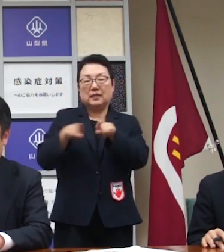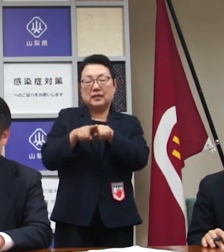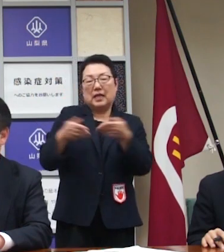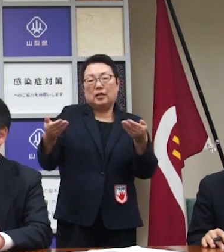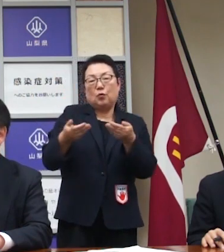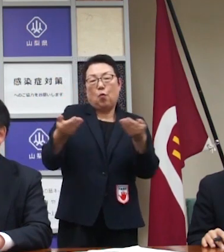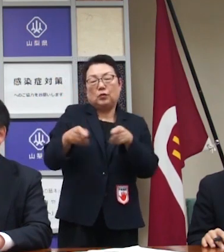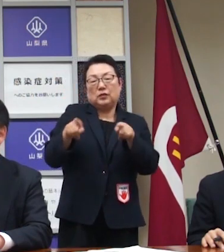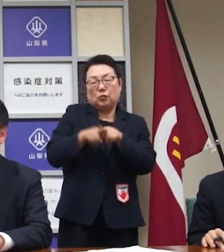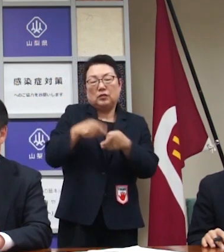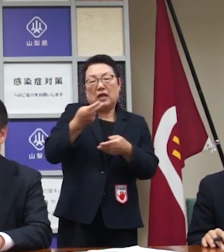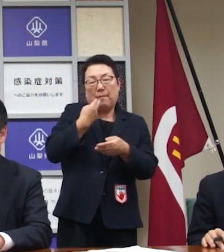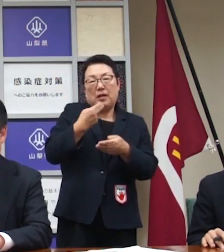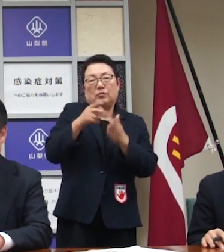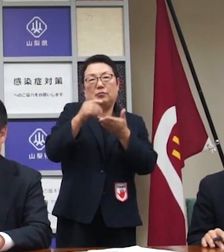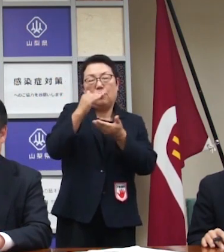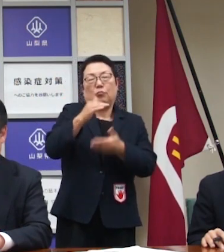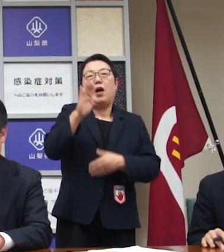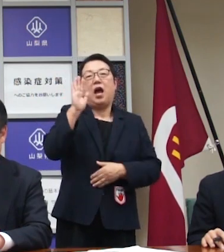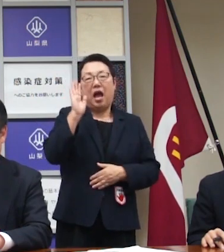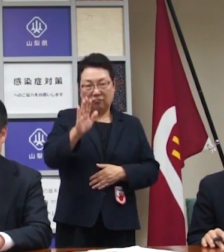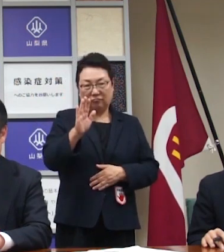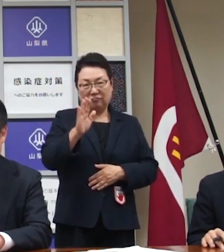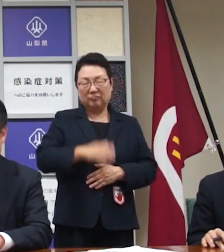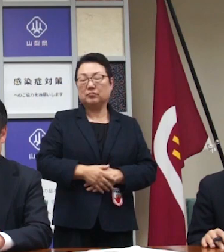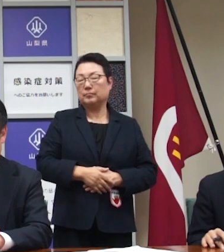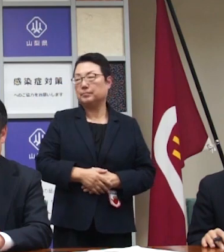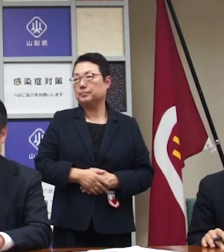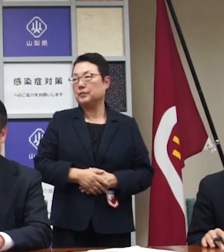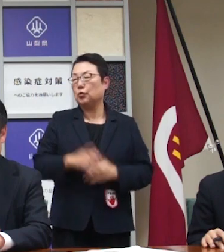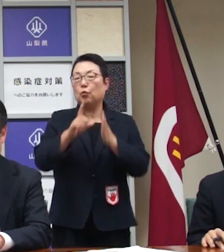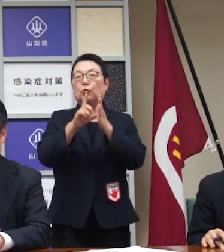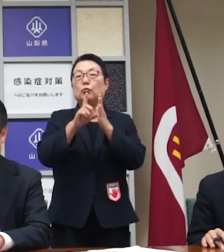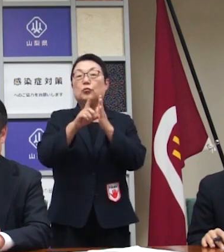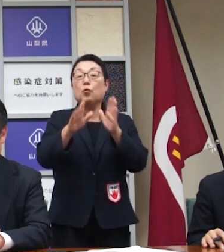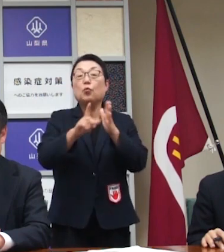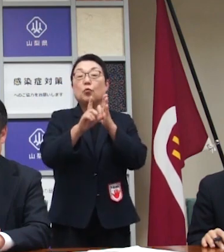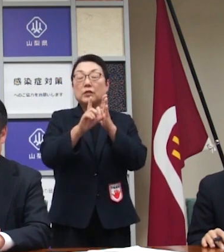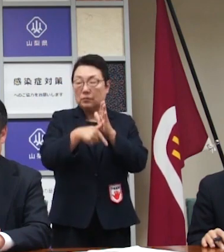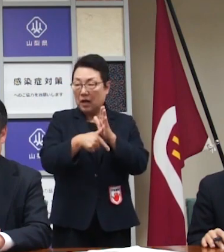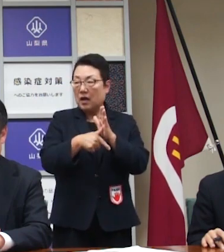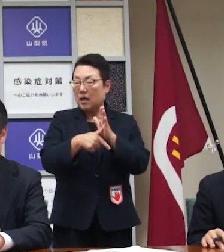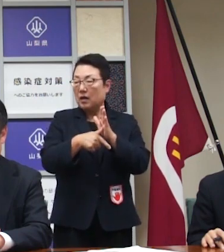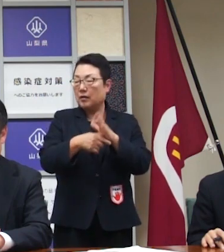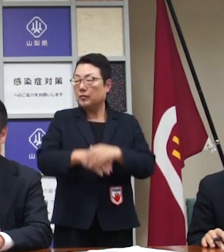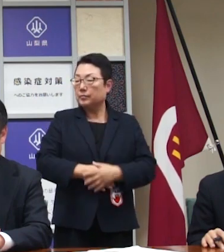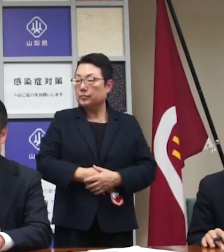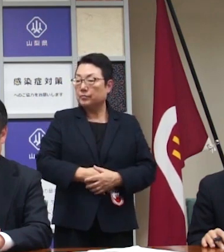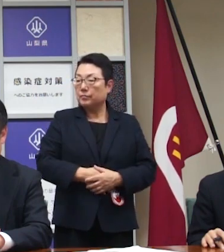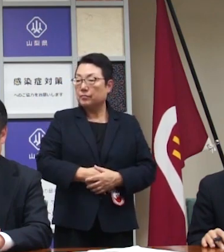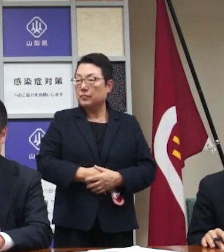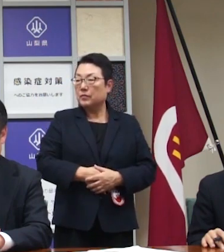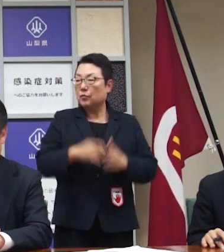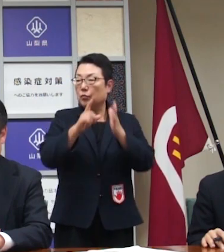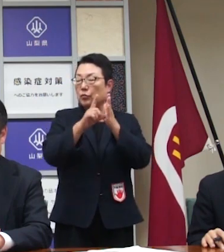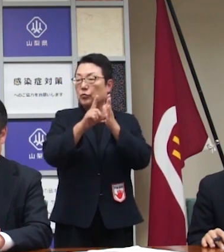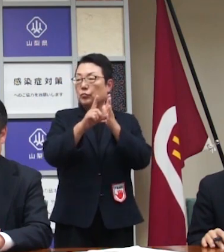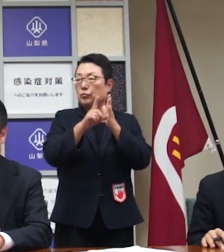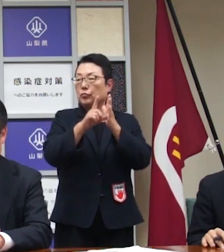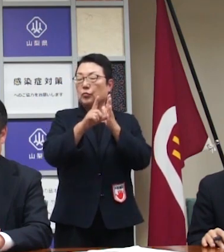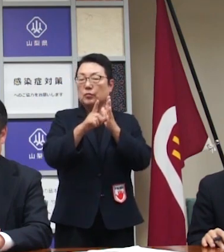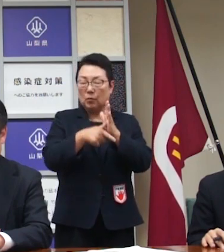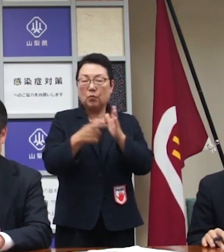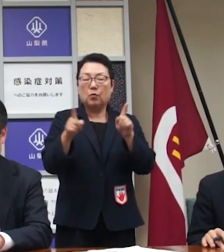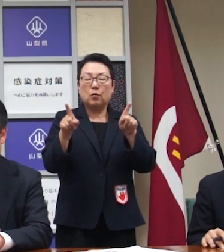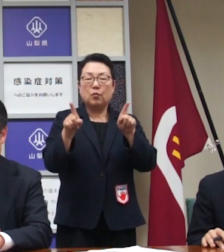ることがあるということでした。 でその時はまあなかったっていう。 いや、その時もあったとは